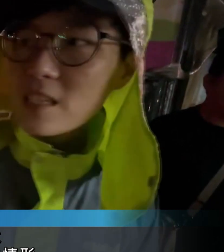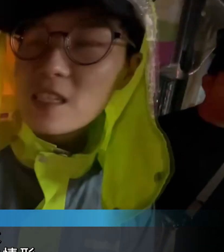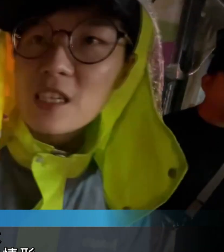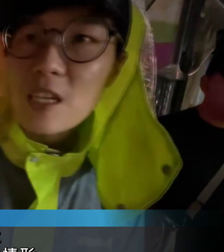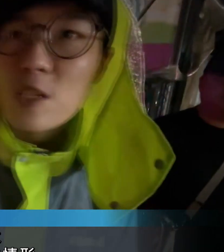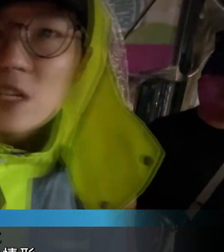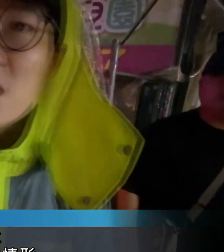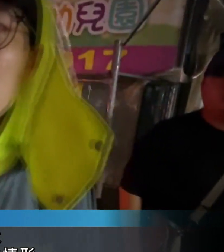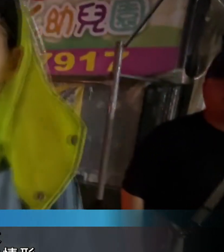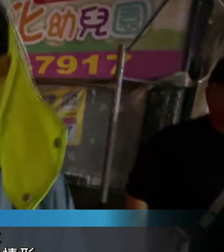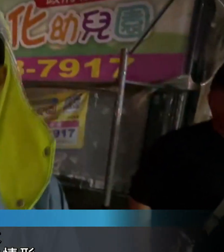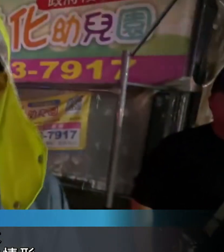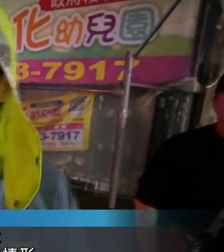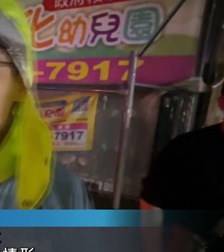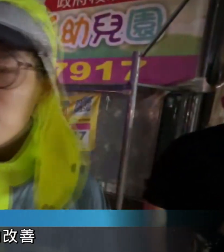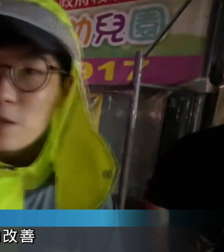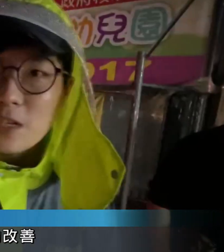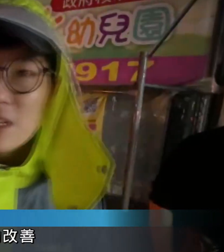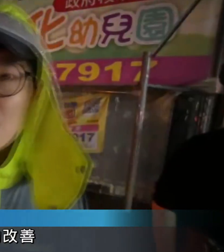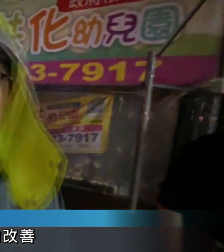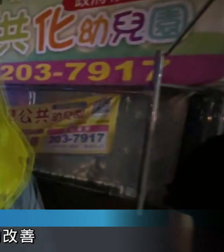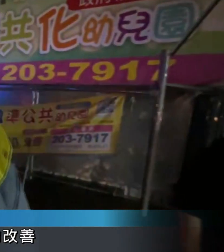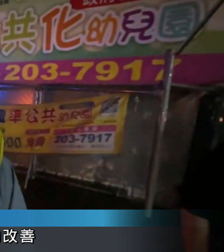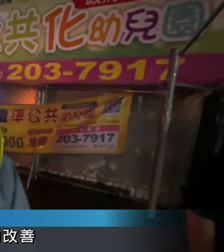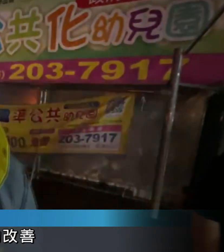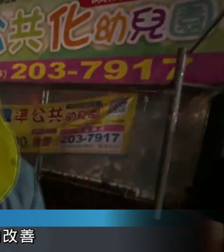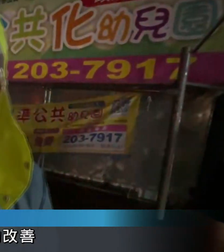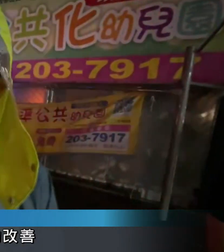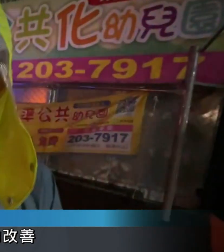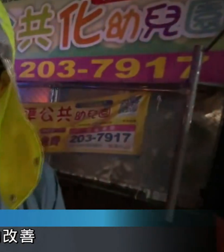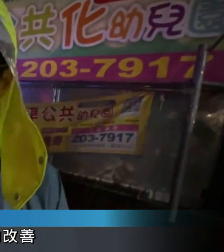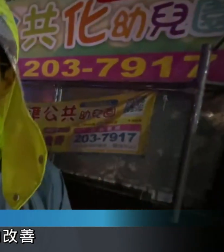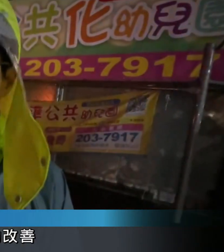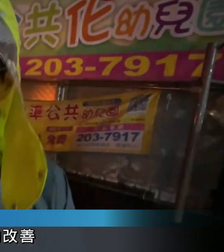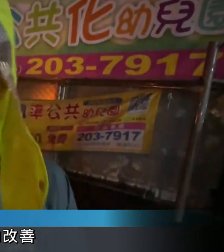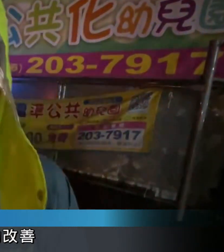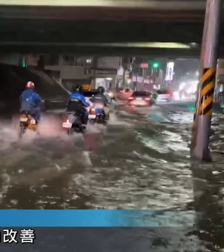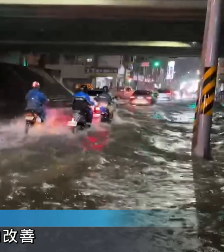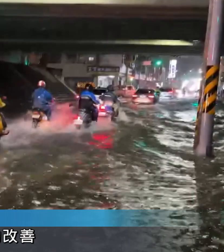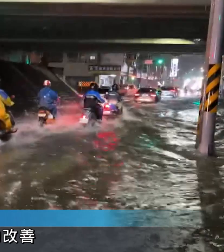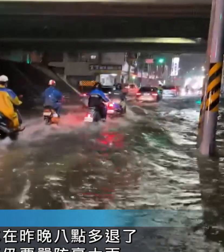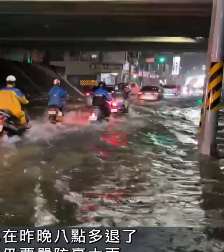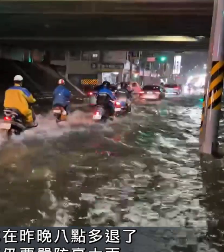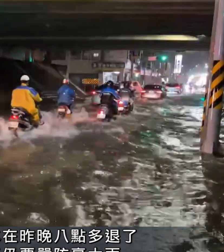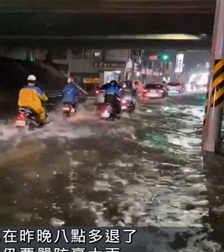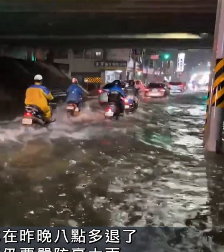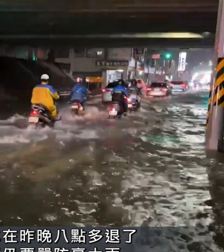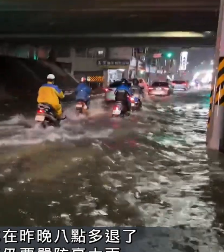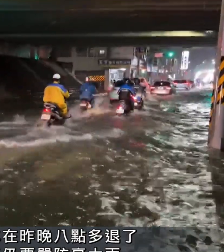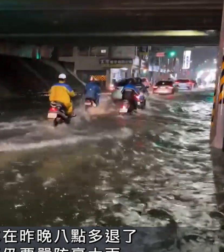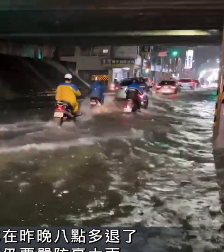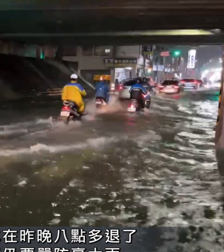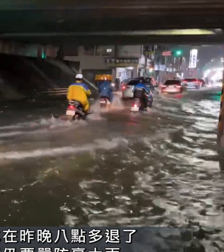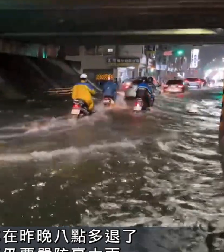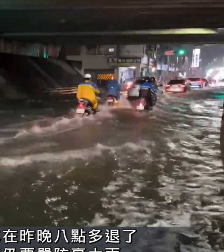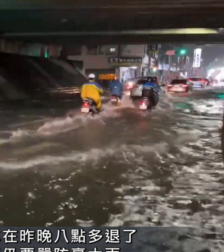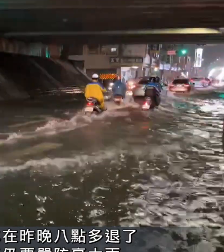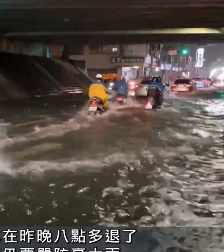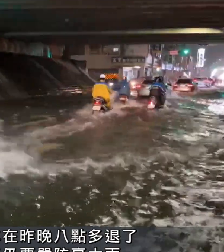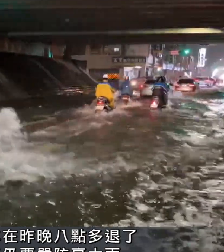积淹水情形。那我们会再持续推动改善。 后来雨势放缓，积水已经在昨天8点多退了，但